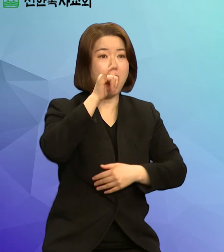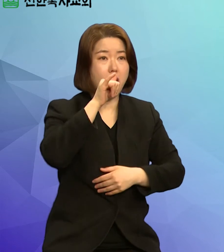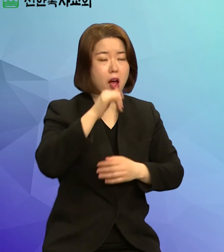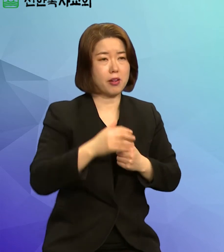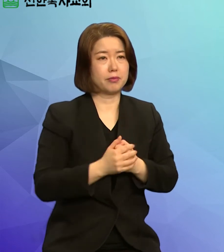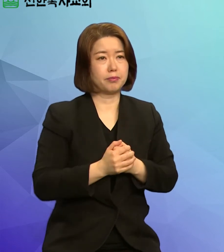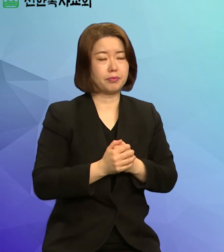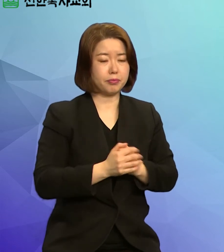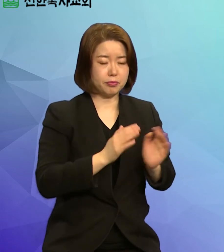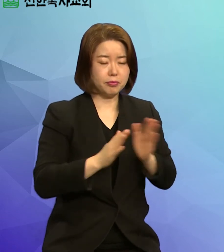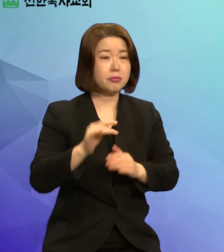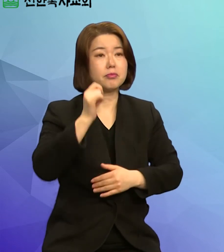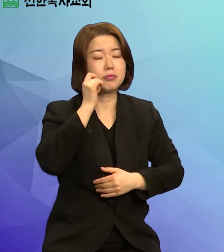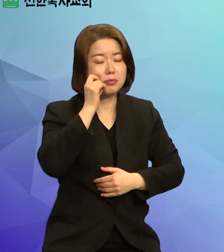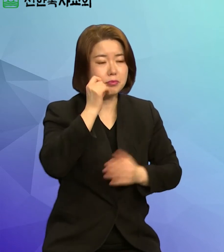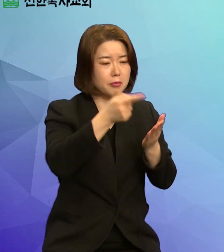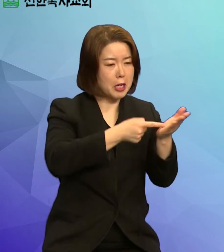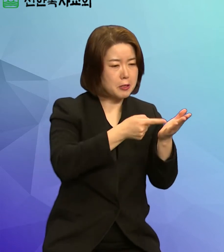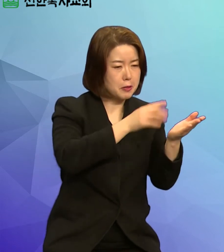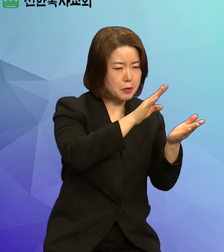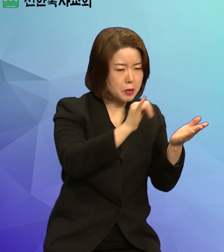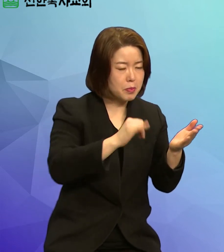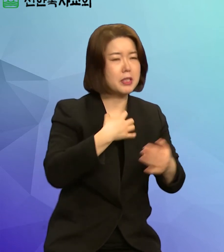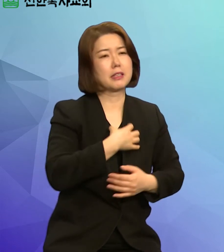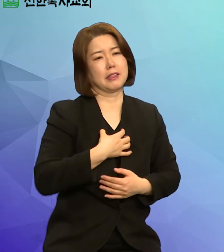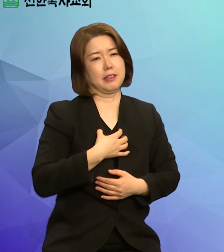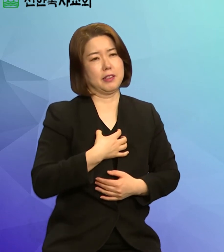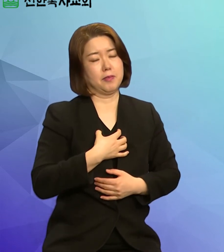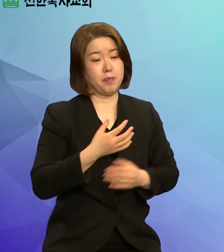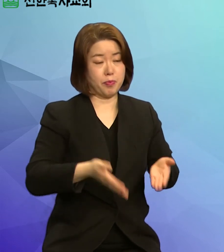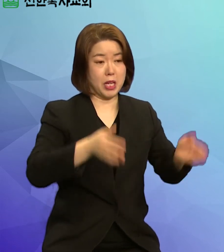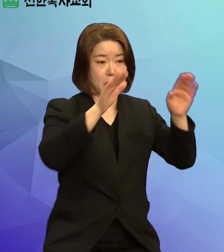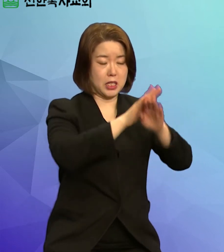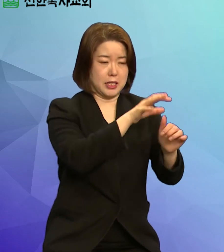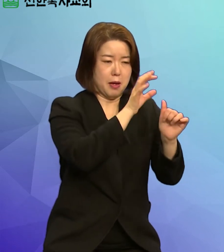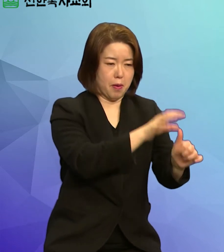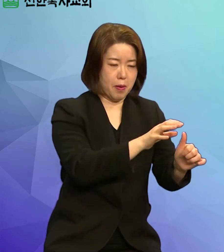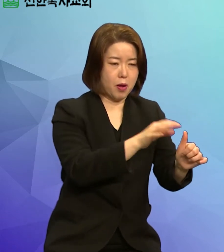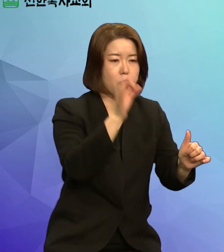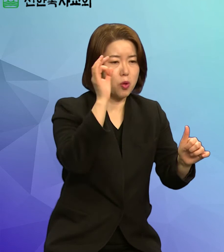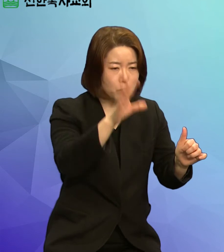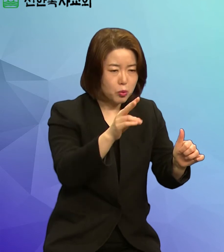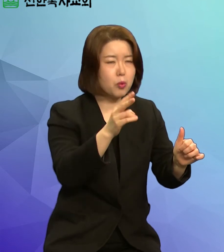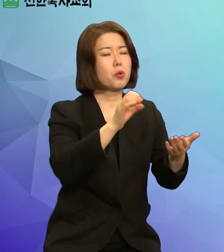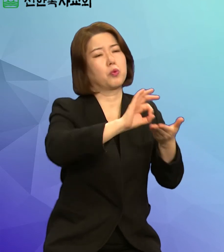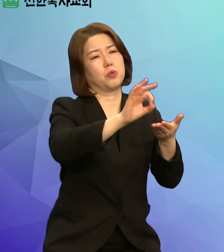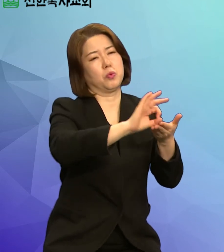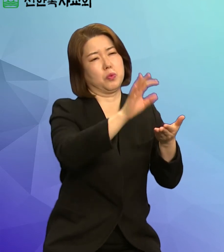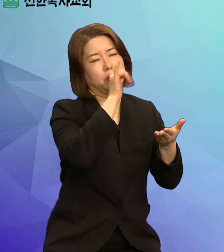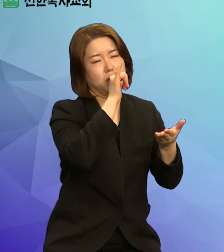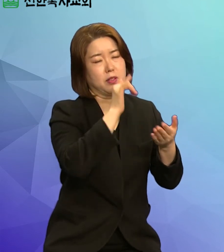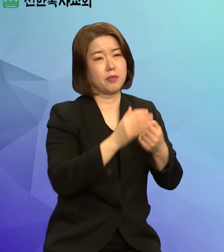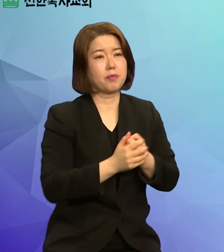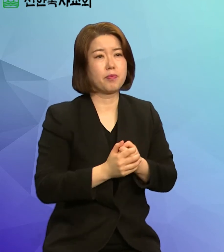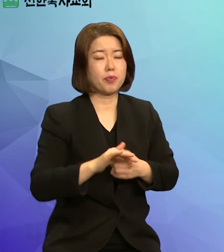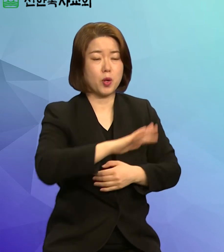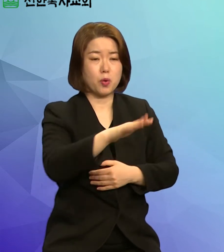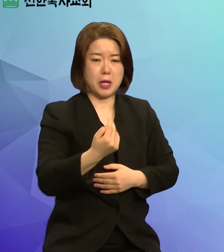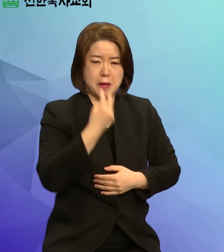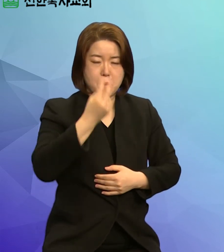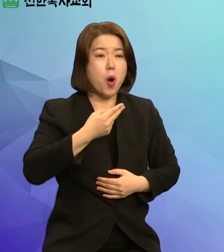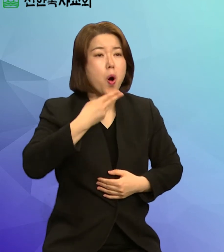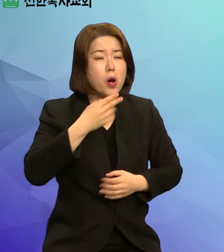채 준비되지 못한 수술비가 걱정인데 시설에 격리되면서 또 돈이 들어갔습니다. 저희는 보험이